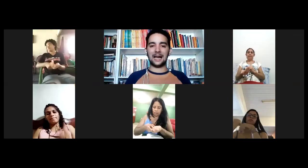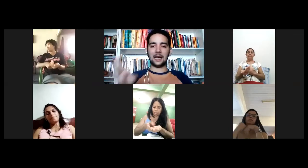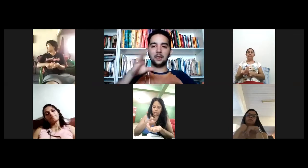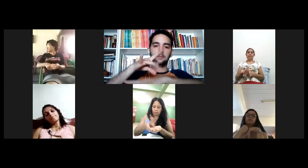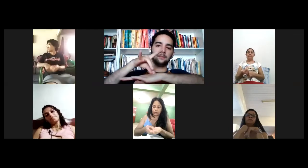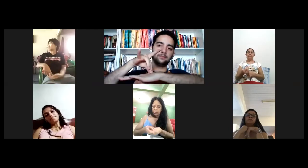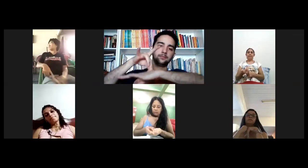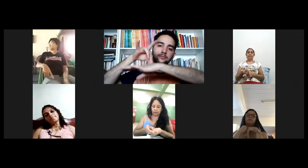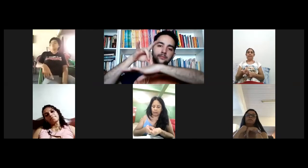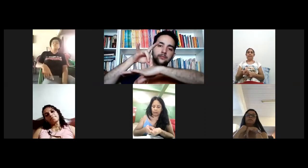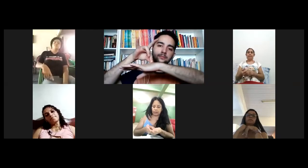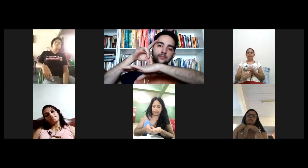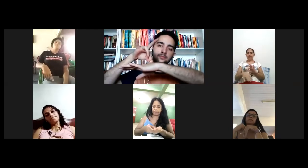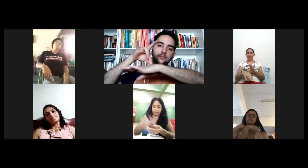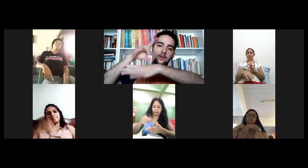carne